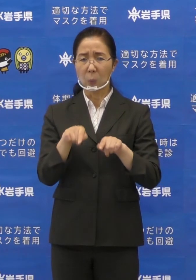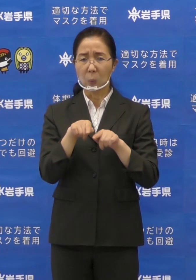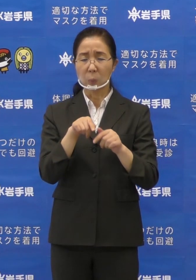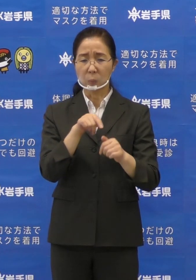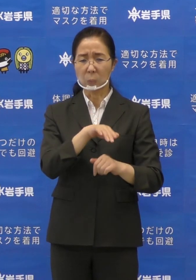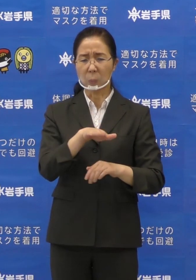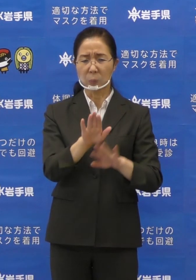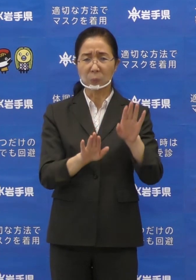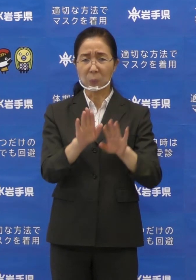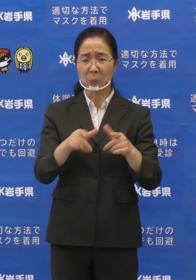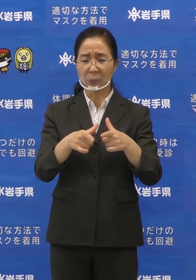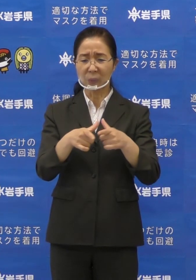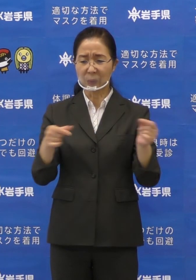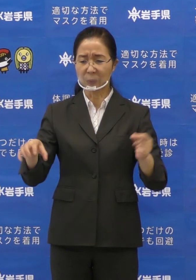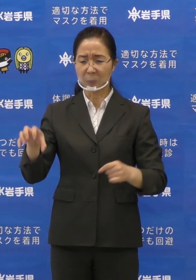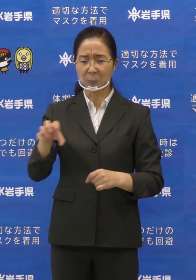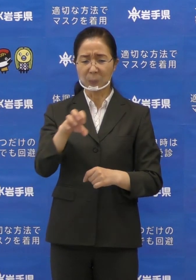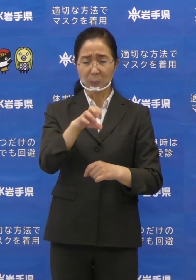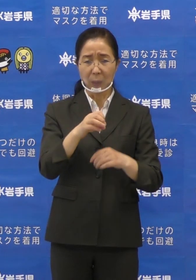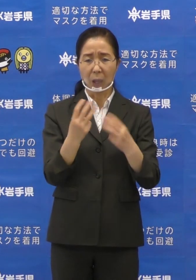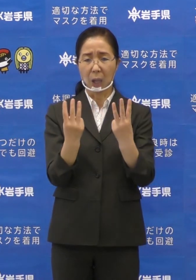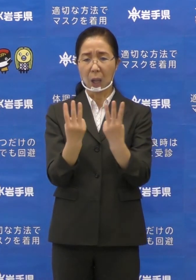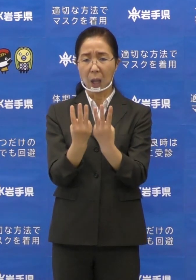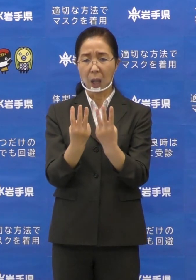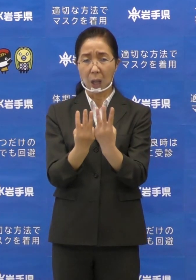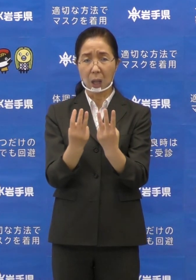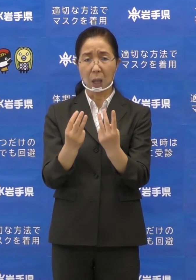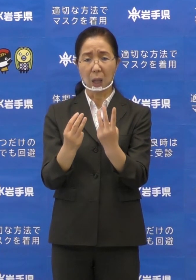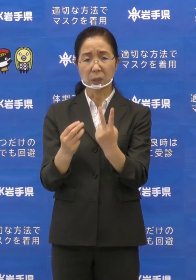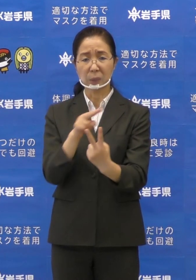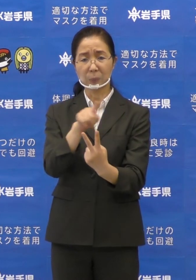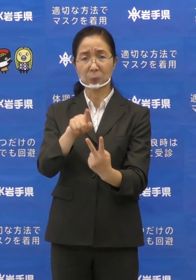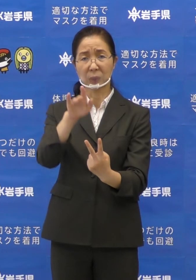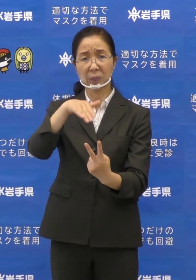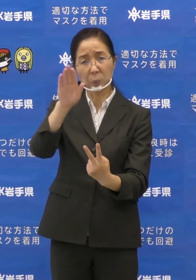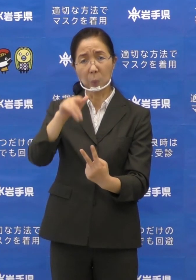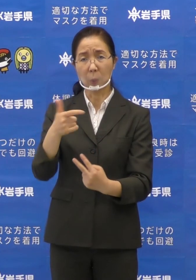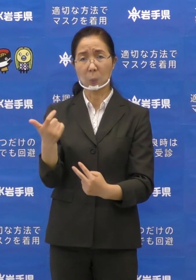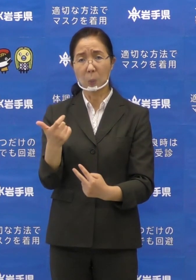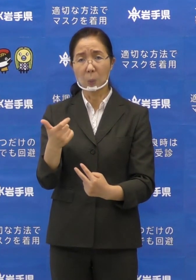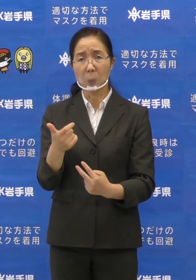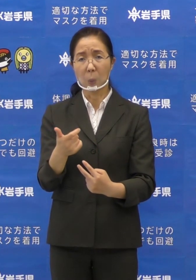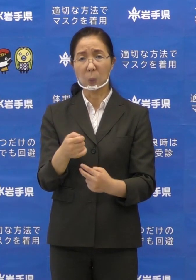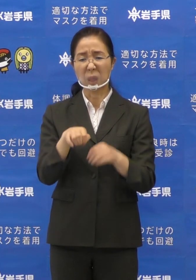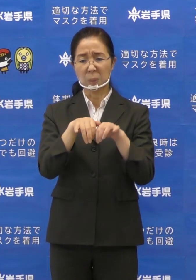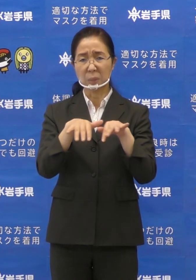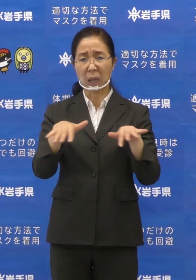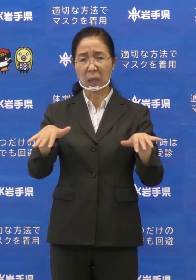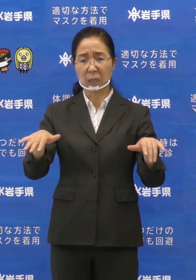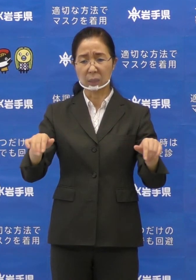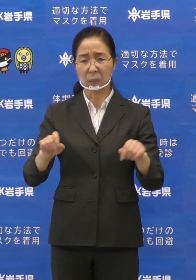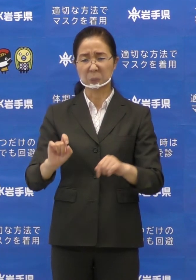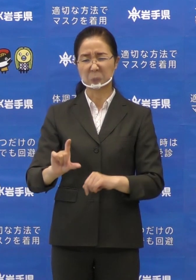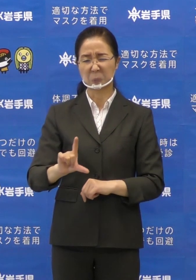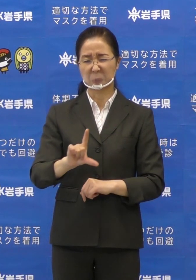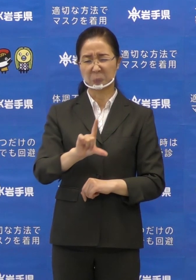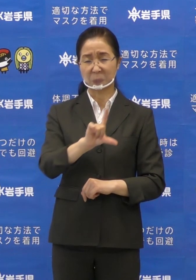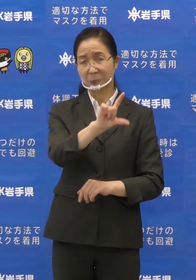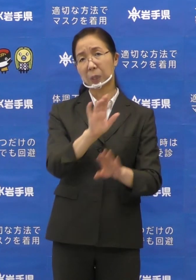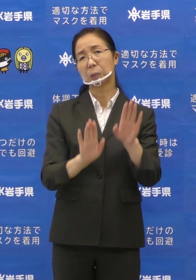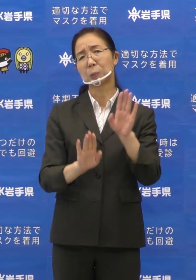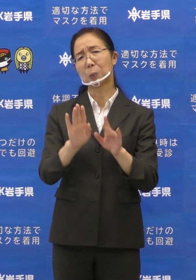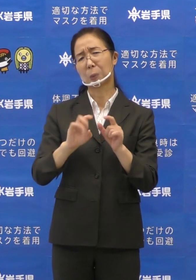の都道府県に適用されている中で、それでもその感染拡大が収まっていない状況になっていると思うんですけれども